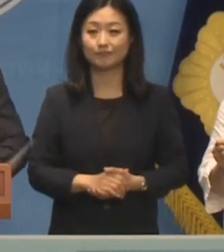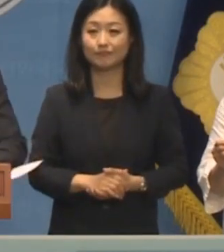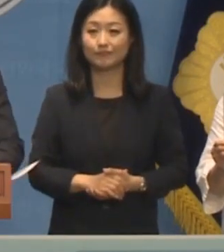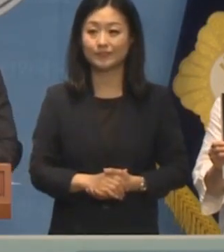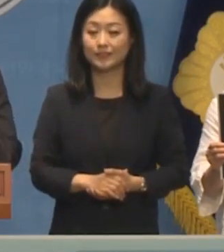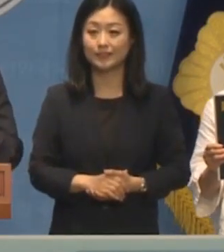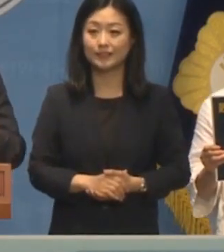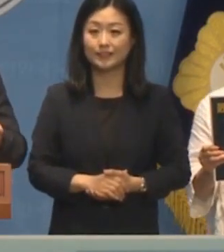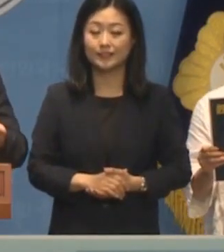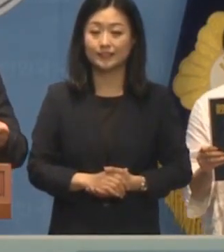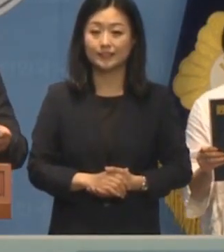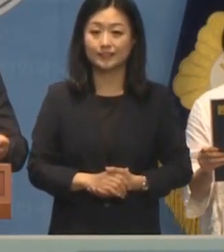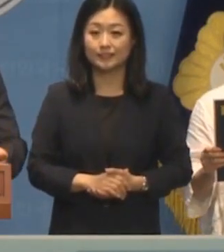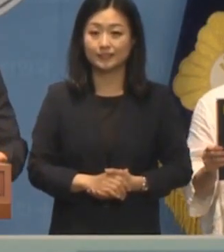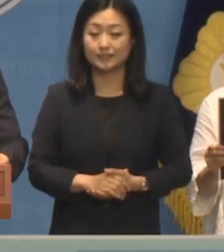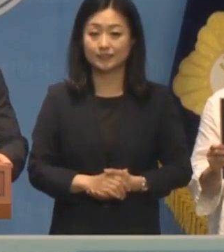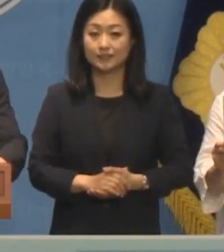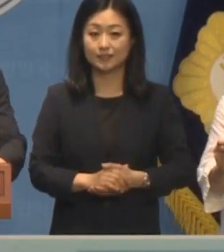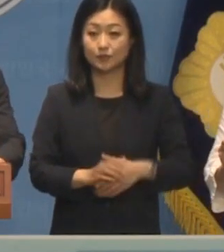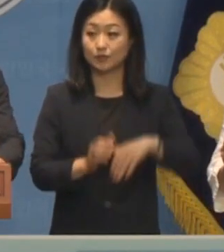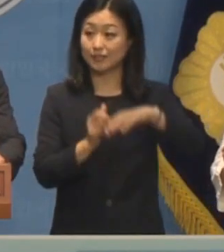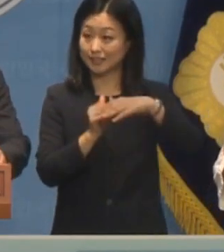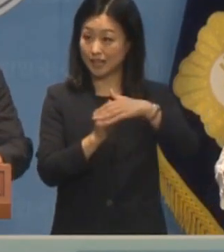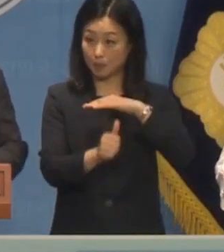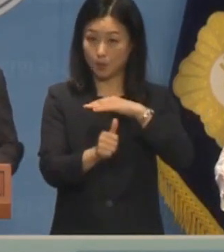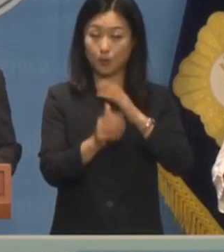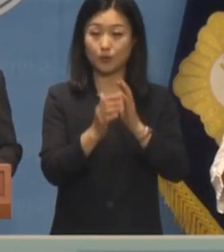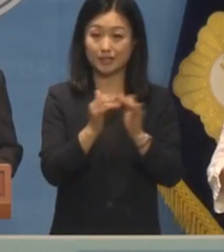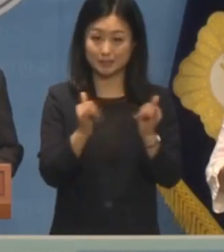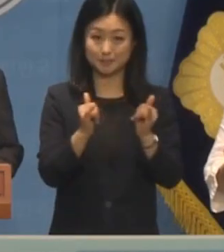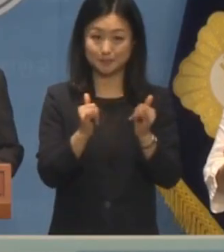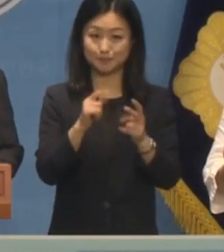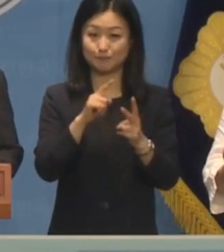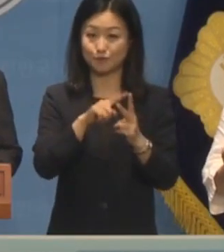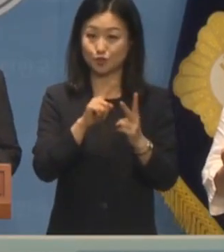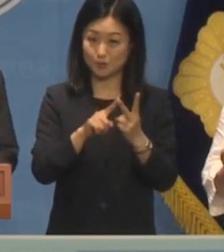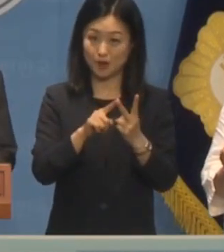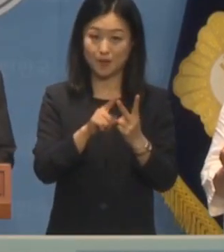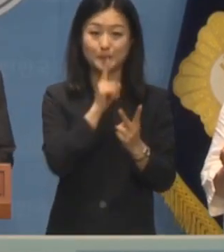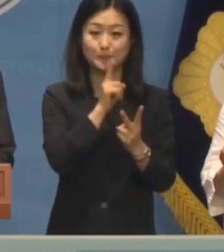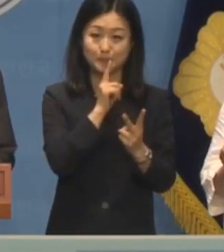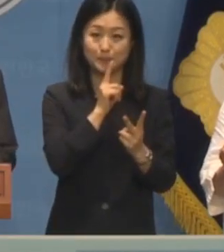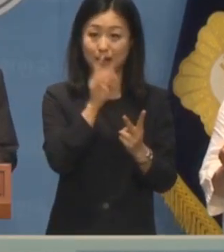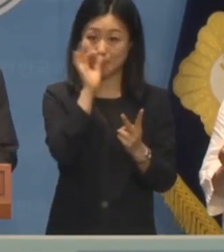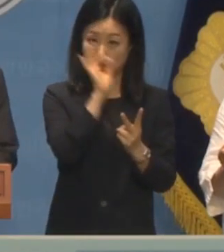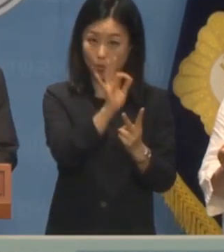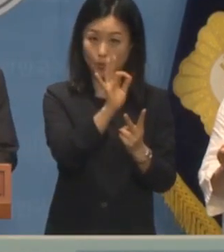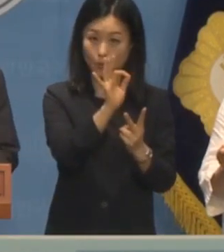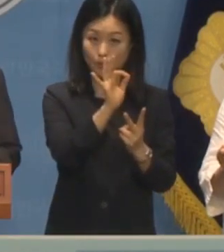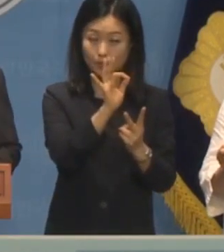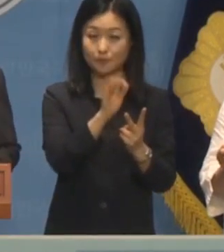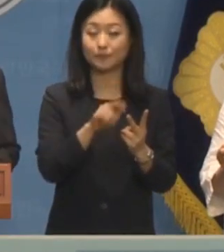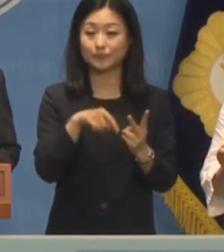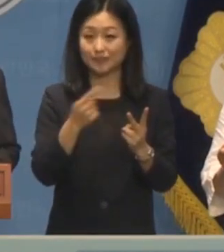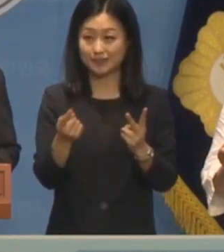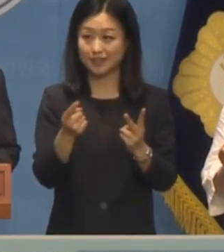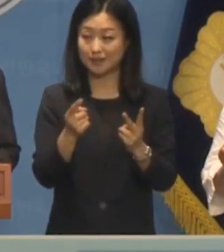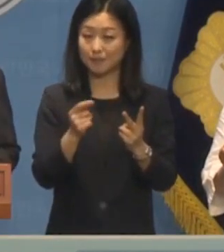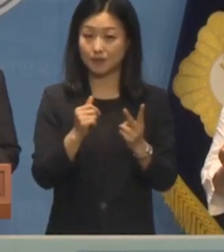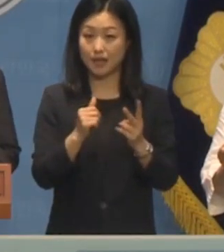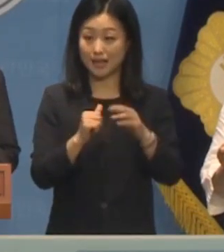기자회견 순서에서는요, 김민웅 대표님 그리고 구본기 대표님의 발언, 그리고 윤경환